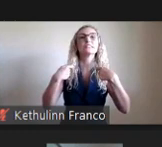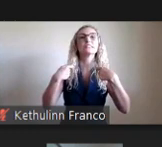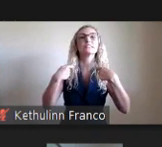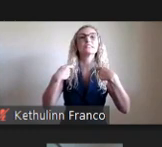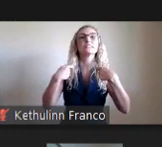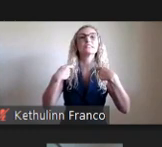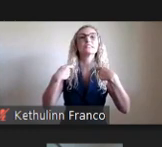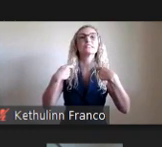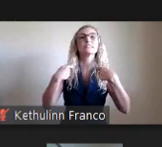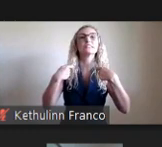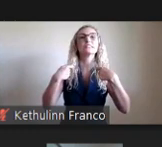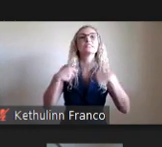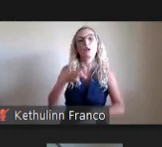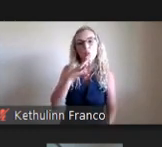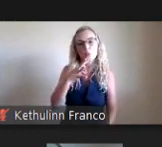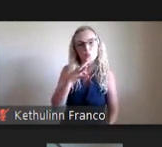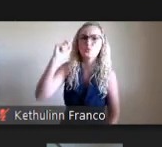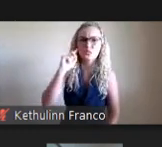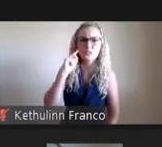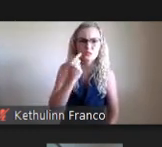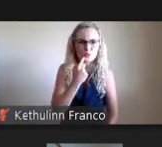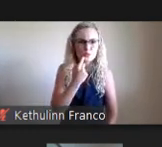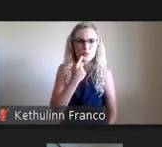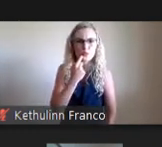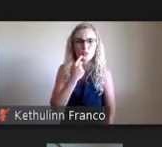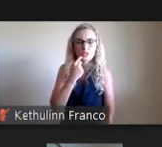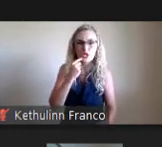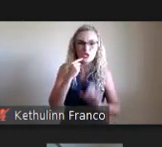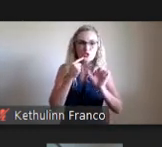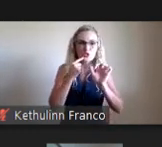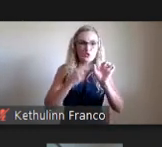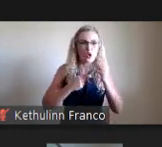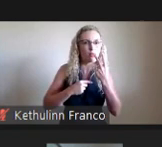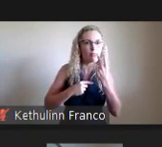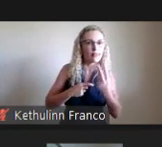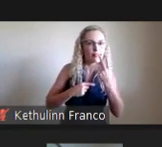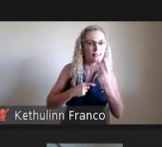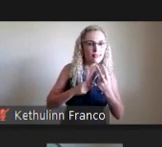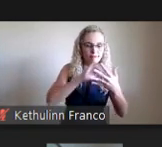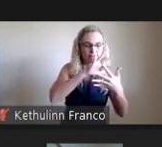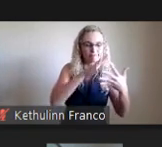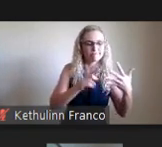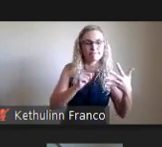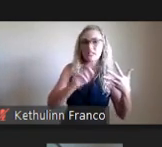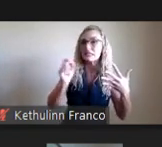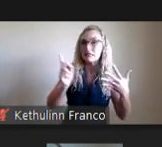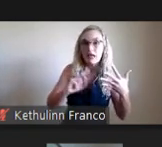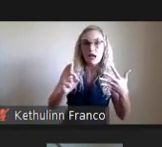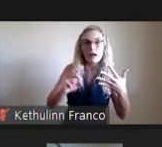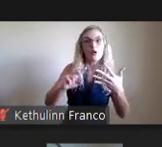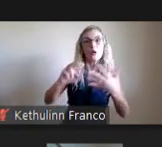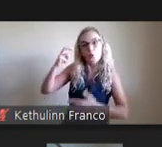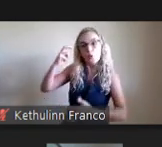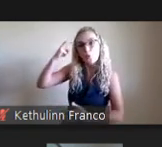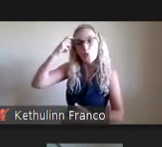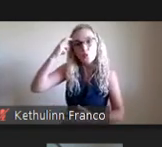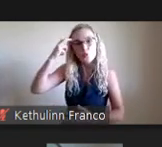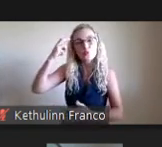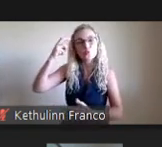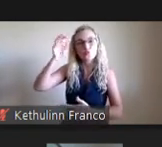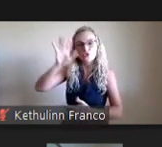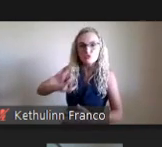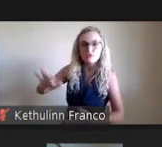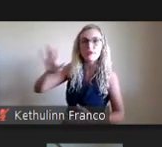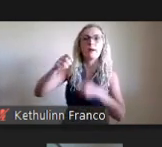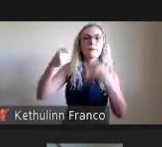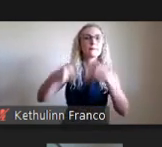curso leva a turma para a Associação de Surdo aqui, também leva para uma escola de Divinópolis com alunos surdos,